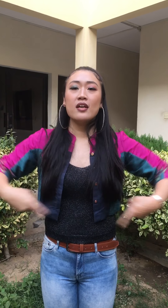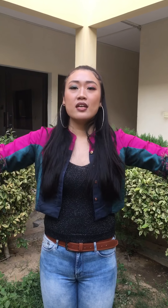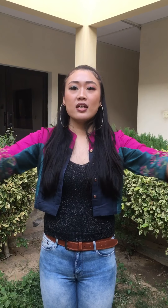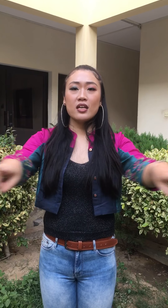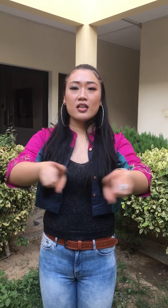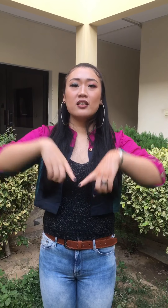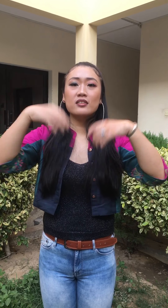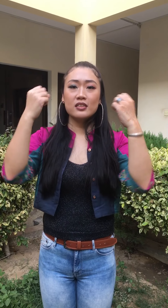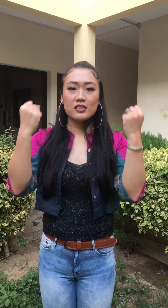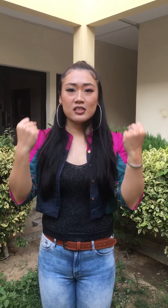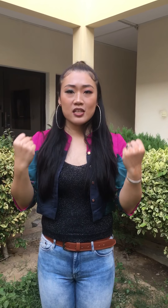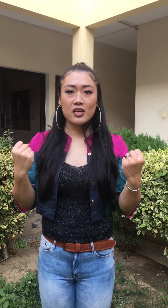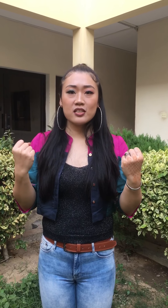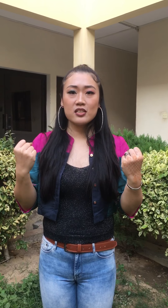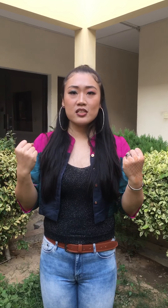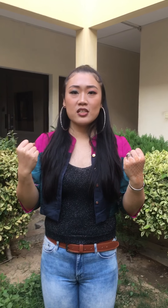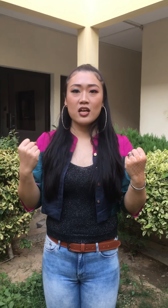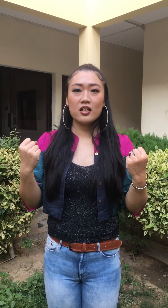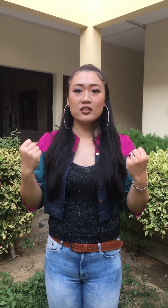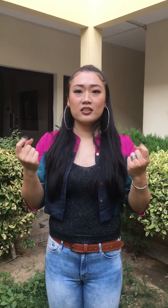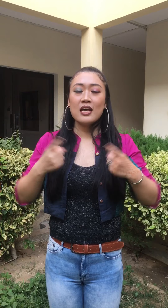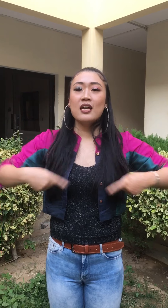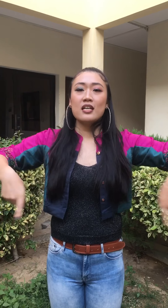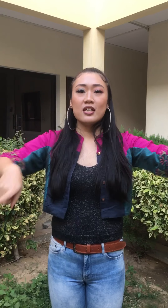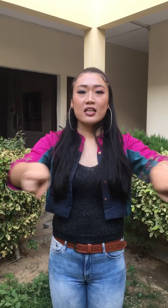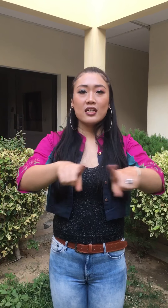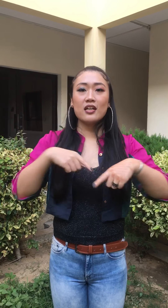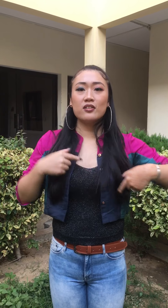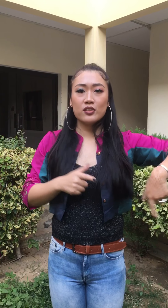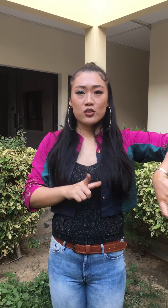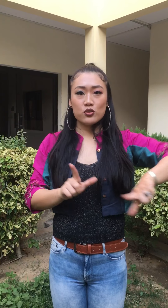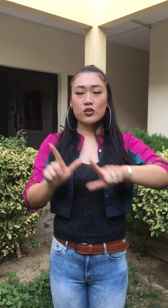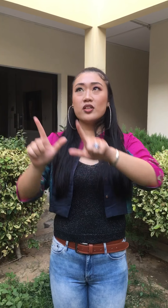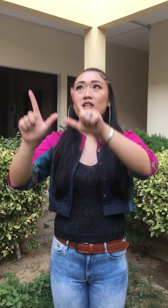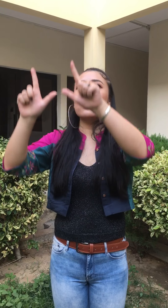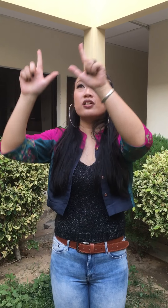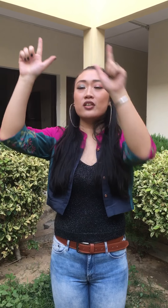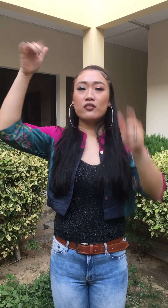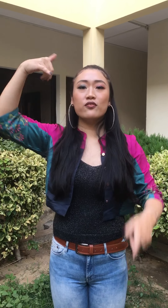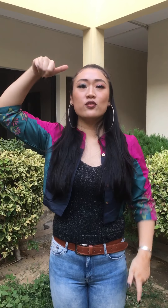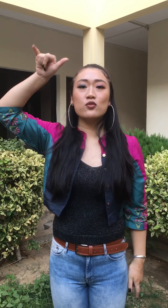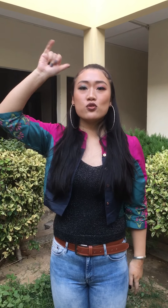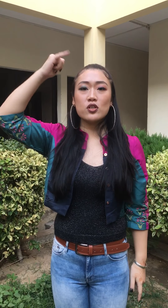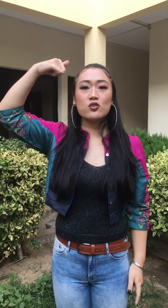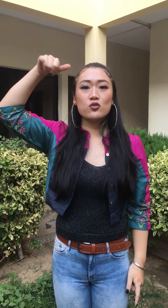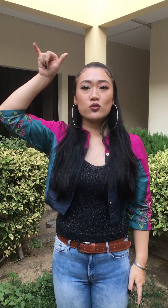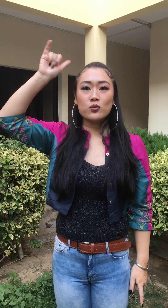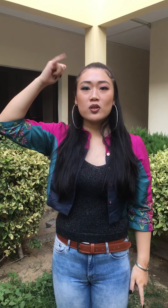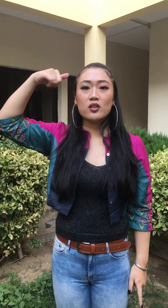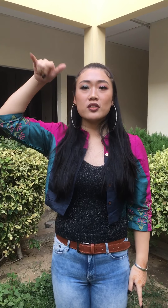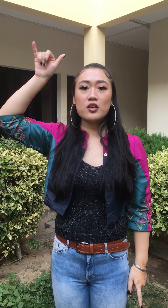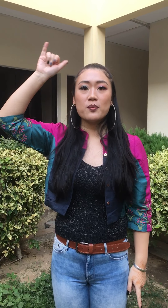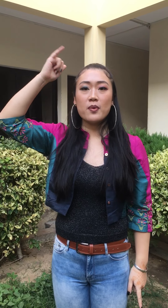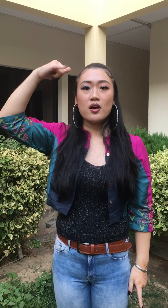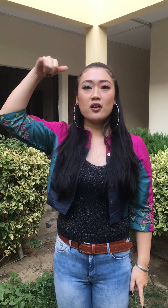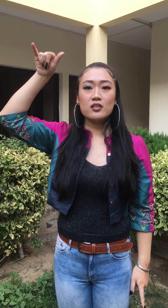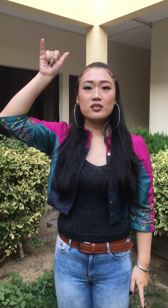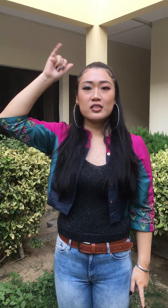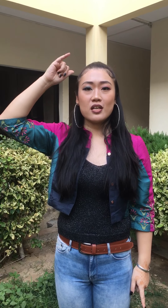一样的坚强，一样的全力以赴追逐我的梦